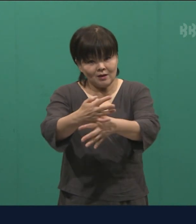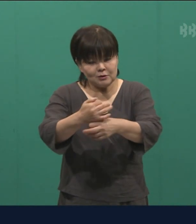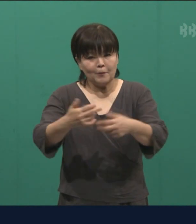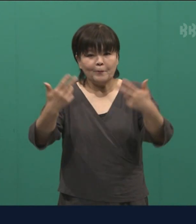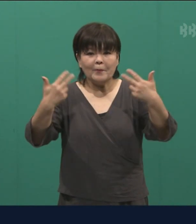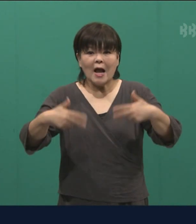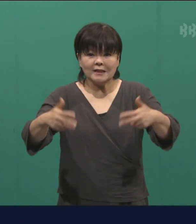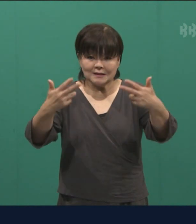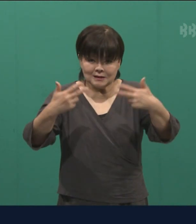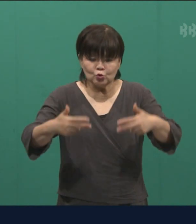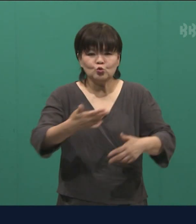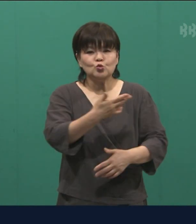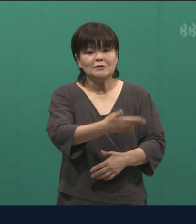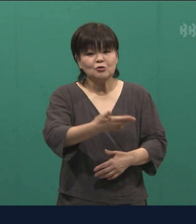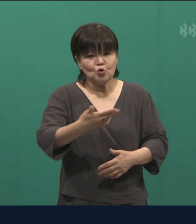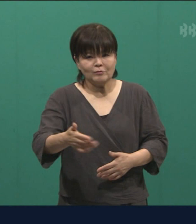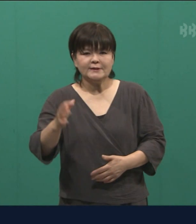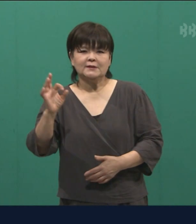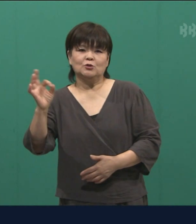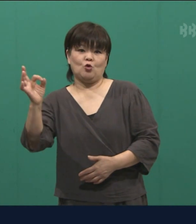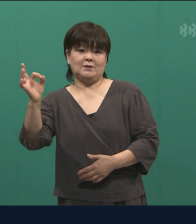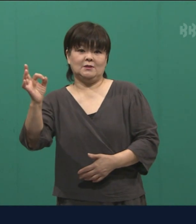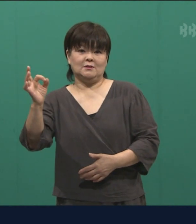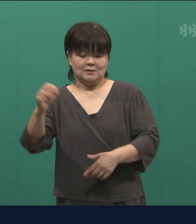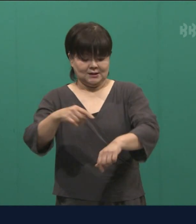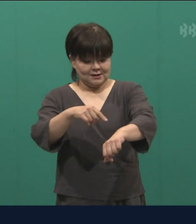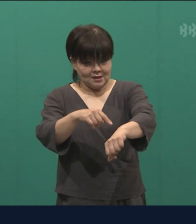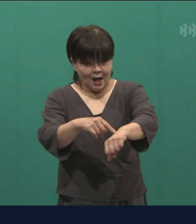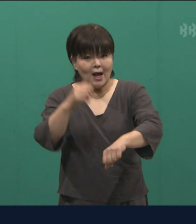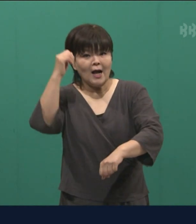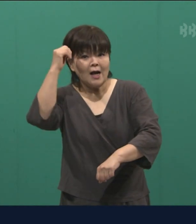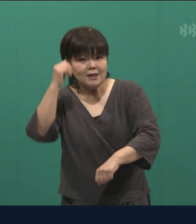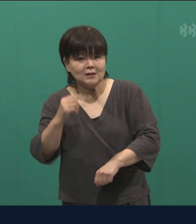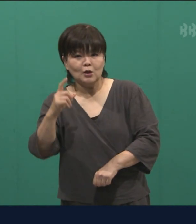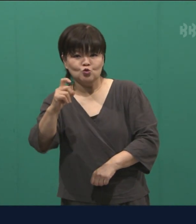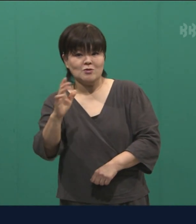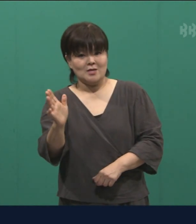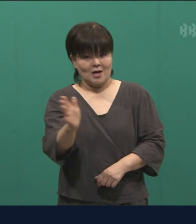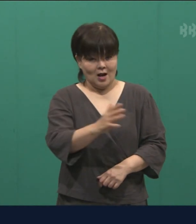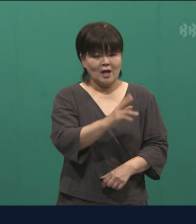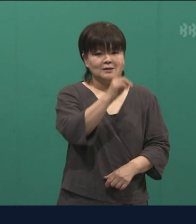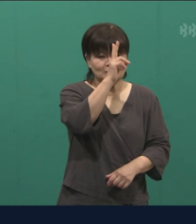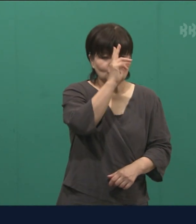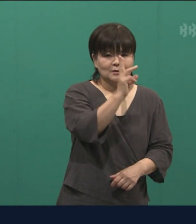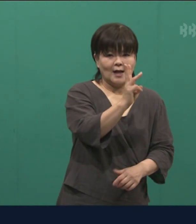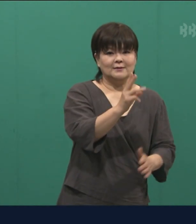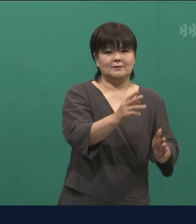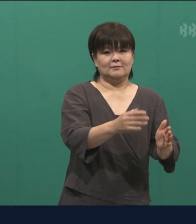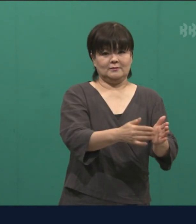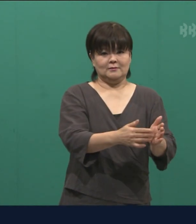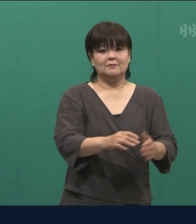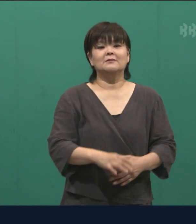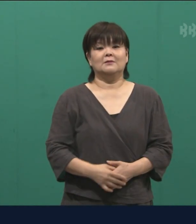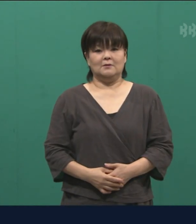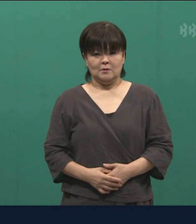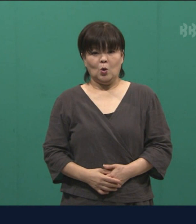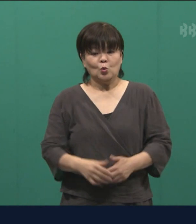相談日は毎週水曜日、金曜日、時間は朝10時から昼3時、